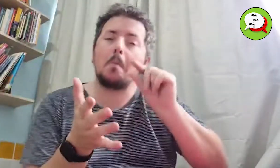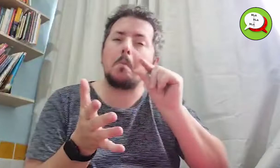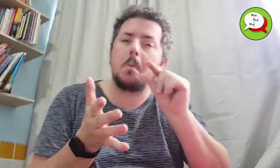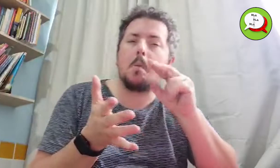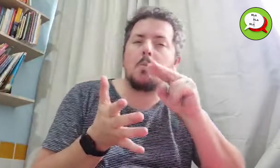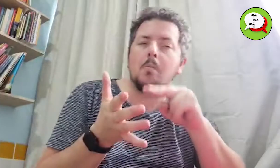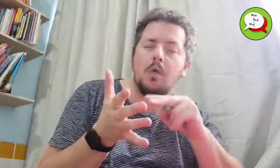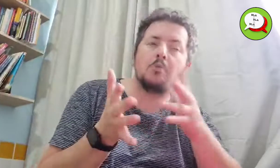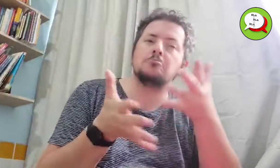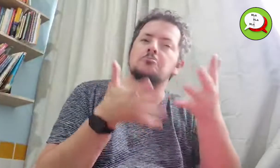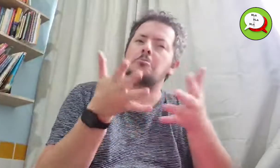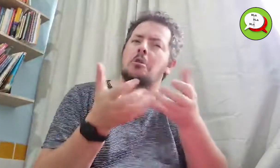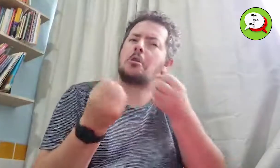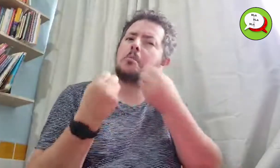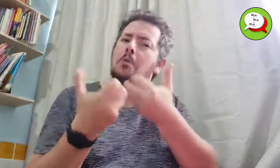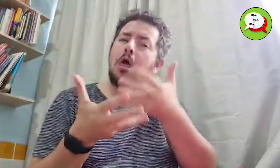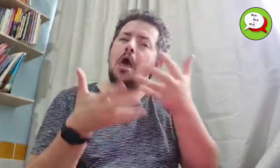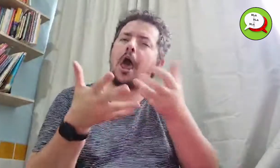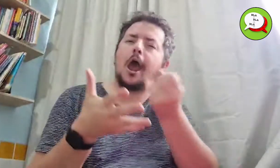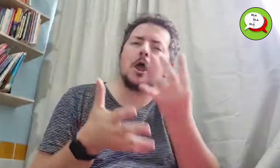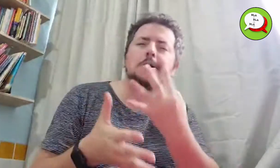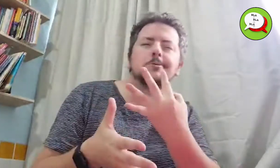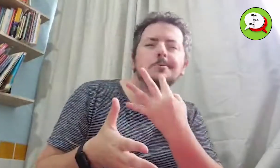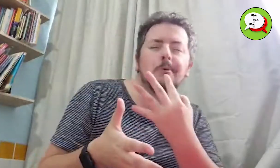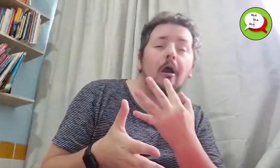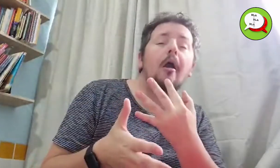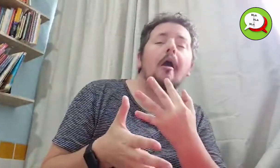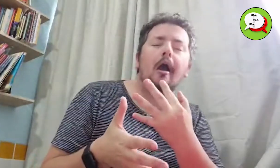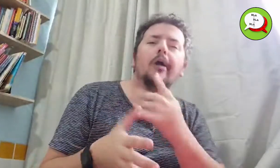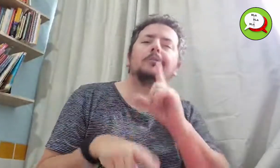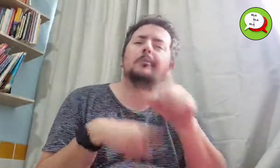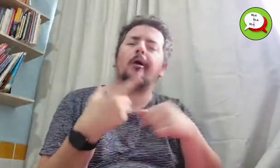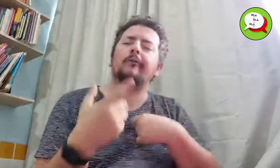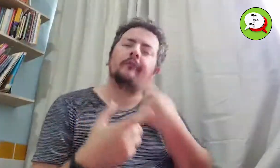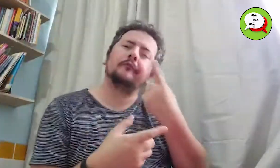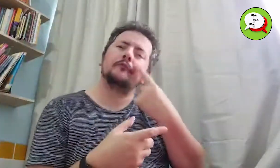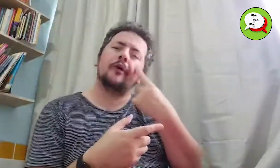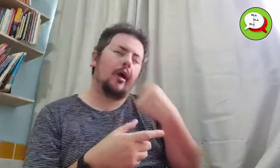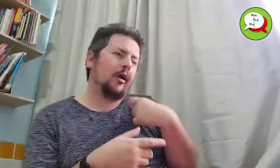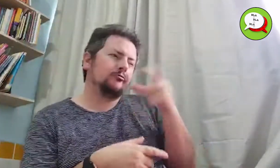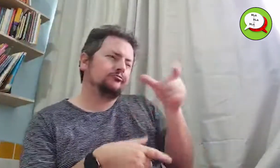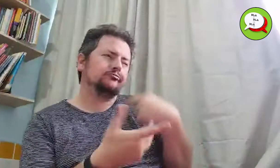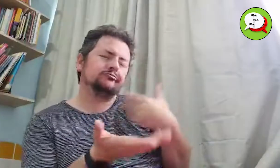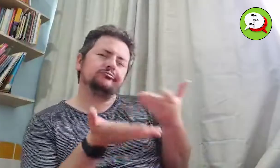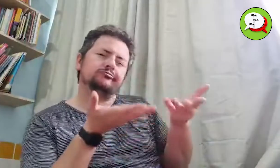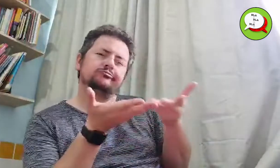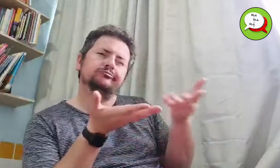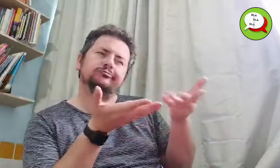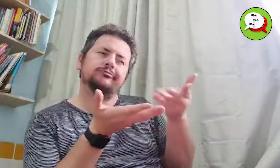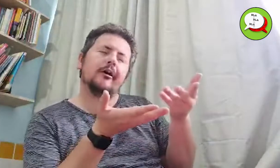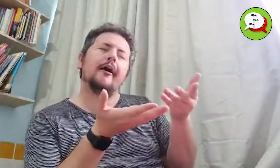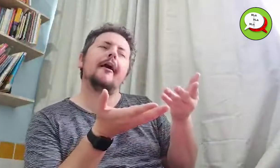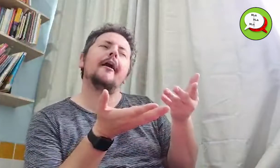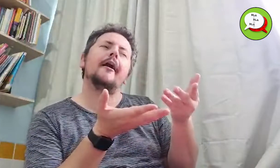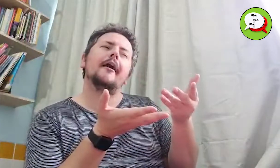as dificuldades que esse aluno tinha. E aí, então, eu comecei a conhecer melhor esse aluno para